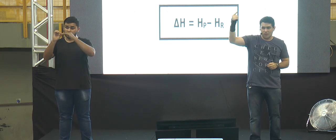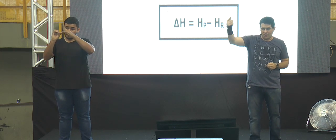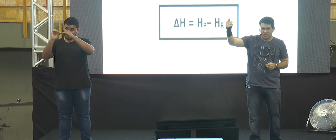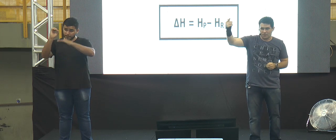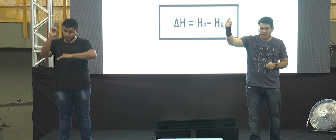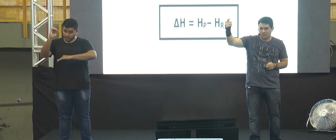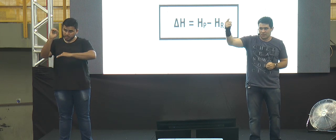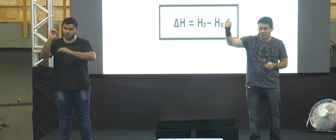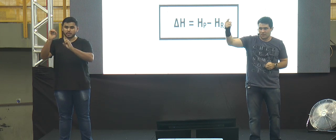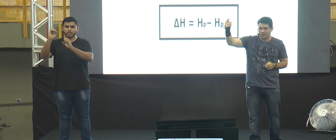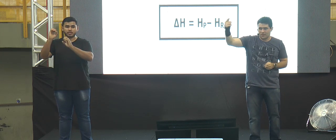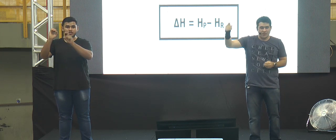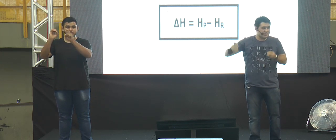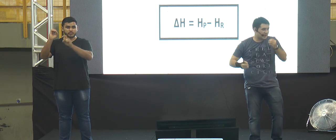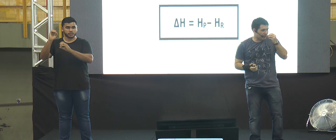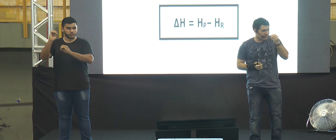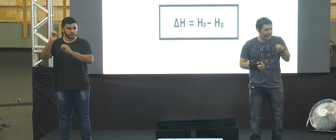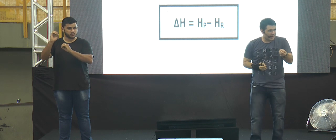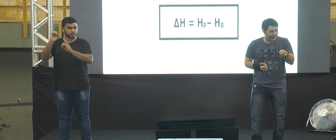exotérmico.